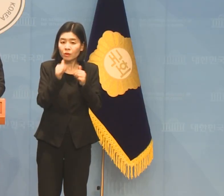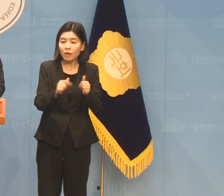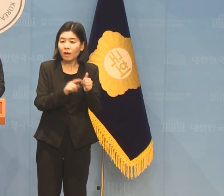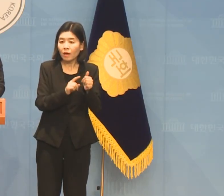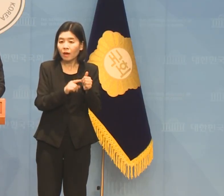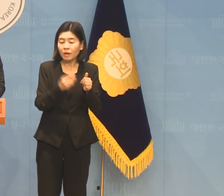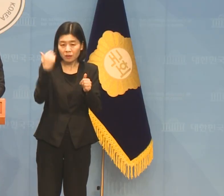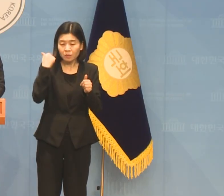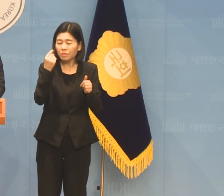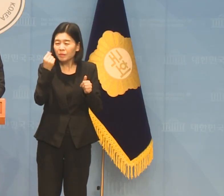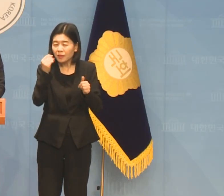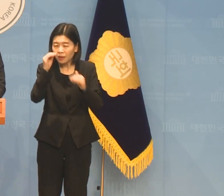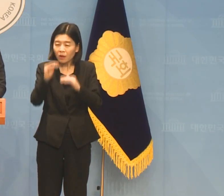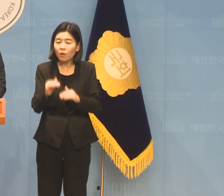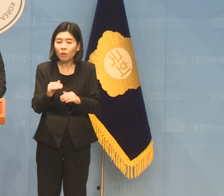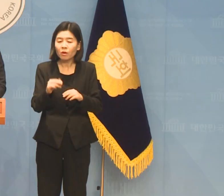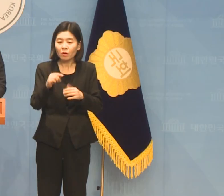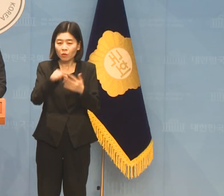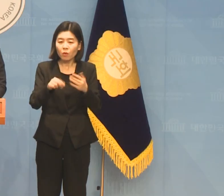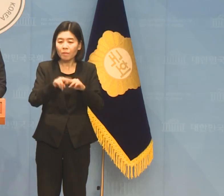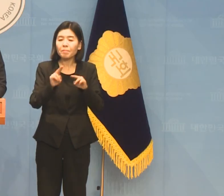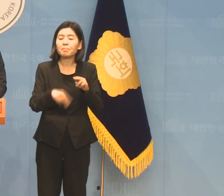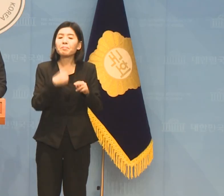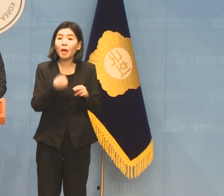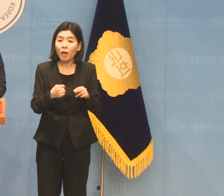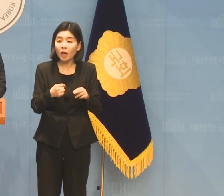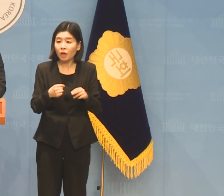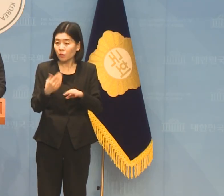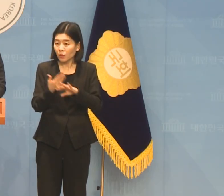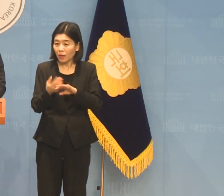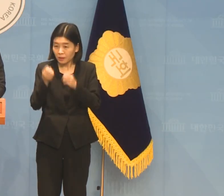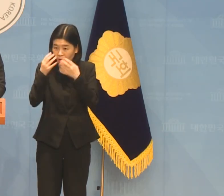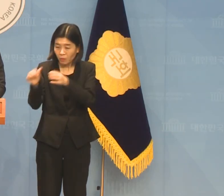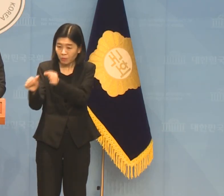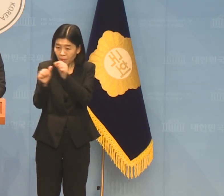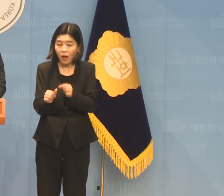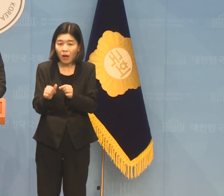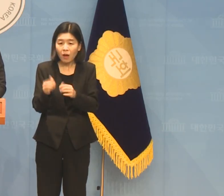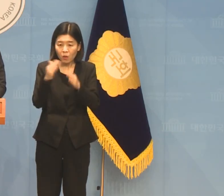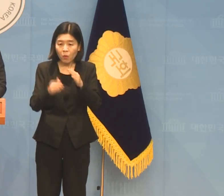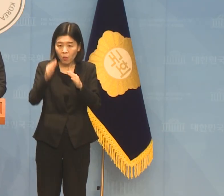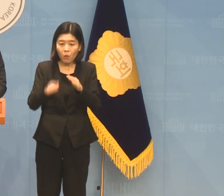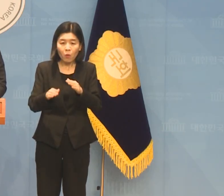프로그램에서 하차하였음에도 다른 출연자가 공정성을 훼손하는 사례가